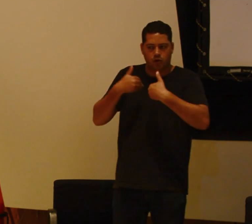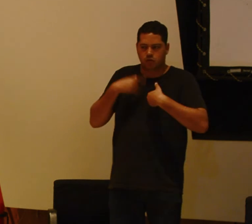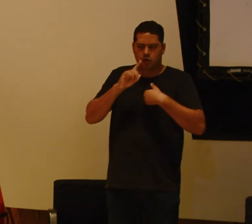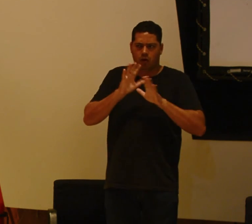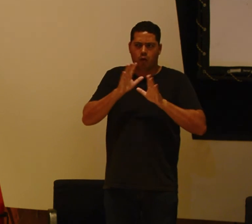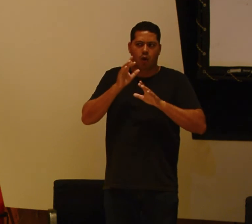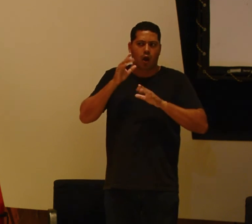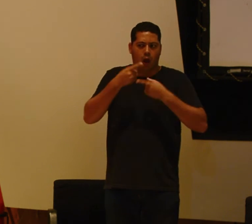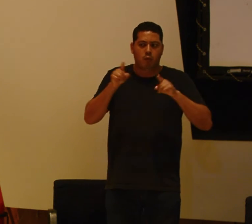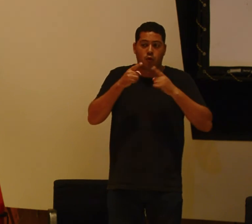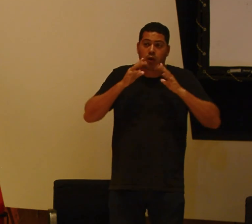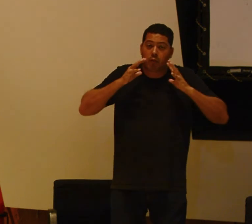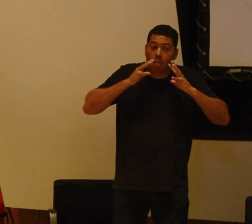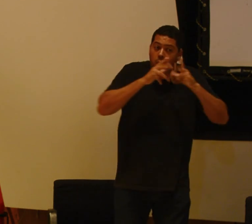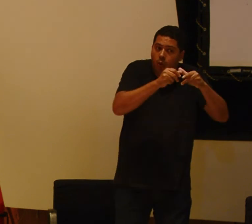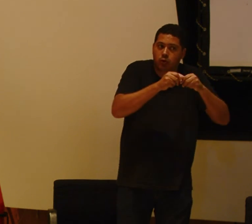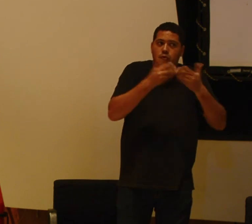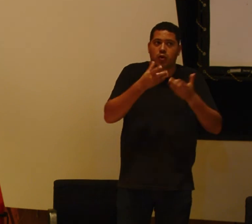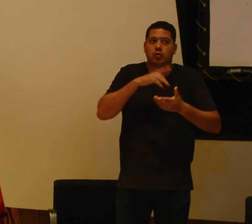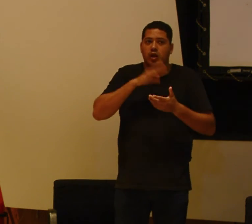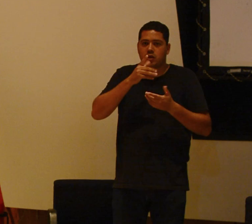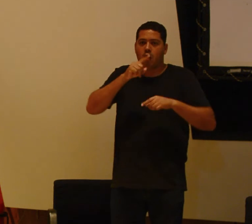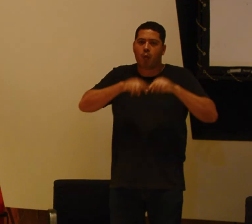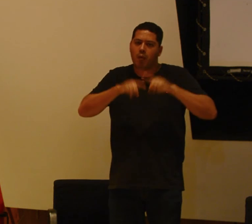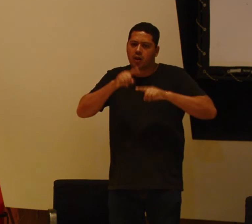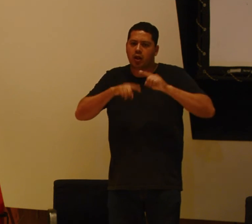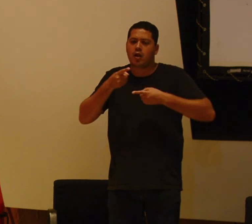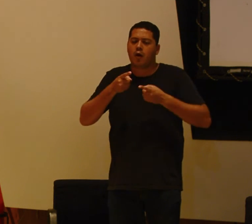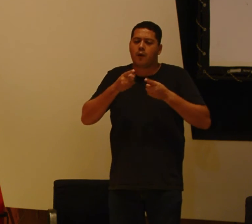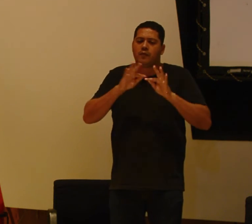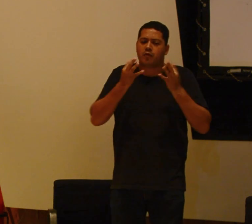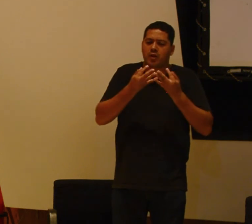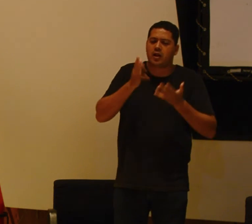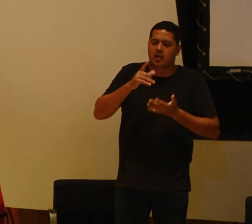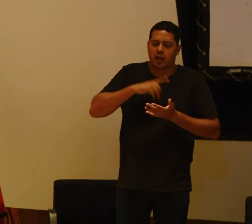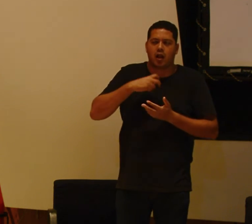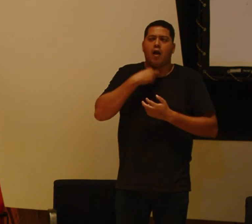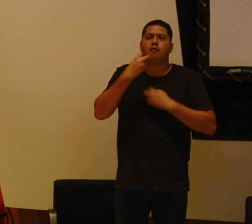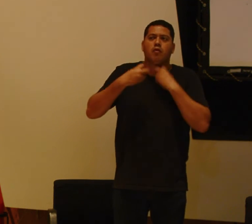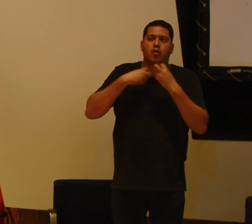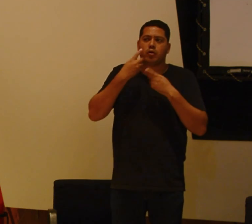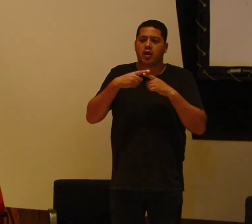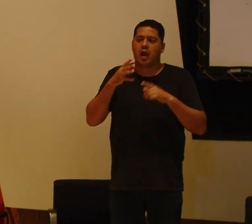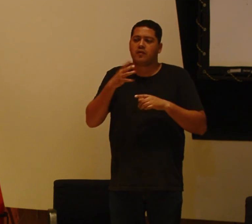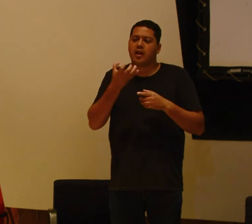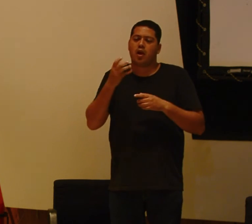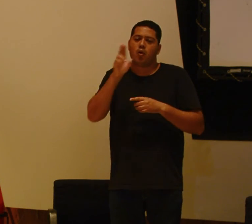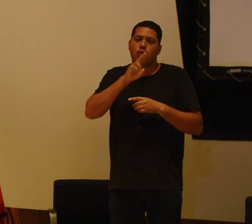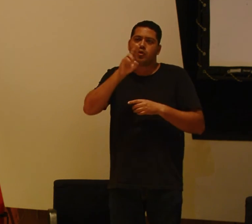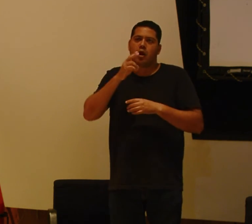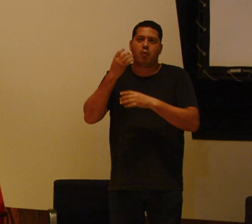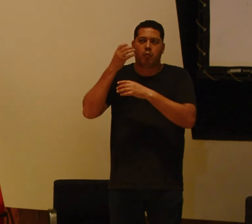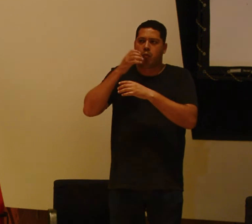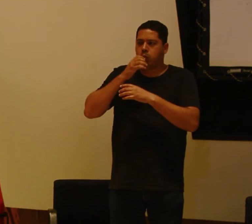se a gente usa um material familiar que já vem daquela criança, que é a voz, porque às vezes a gente quer usar um instrumento que a criança nunca viu